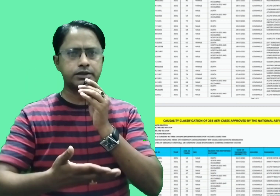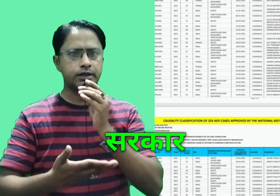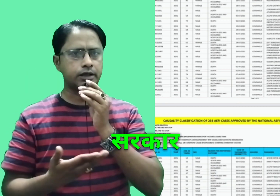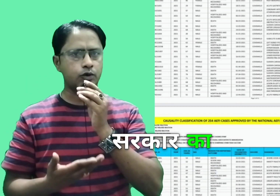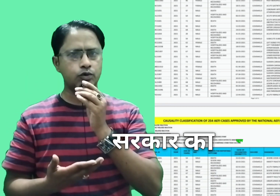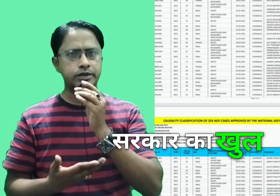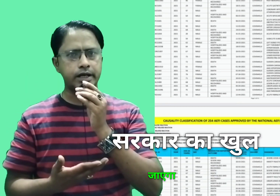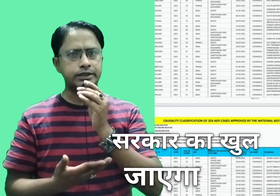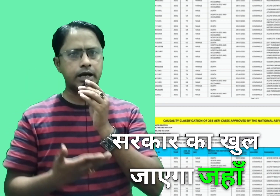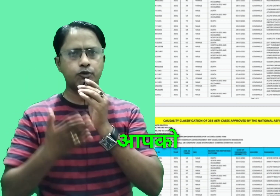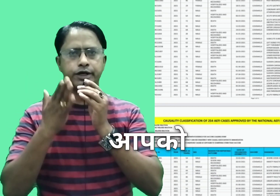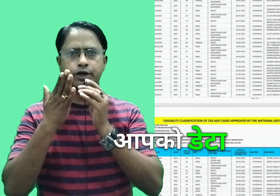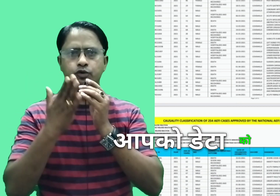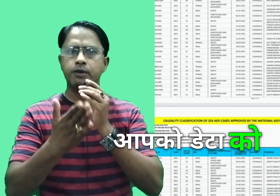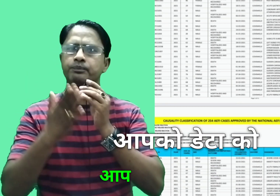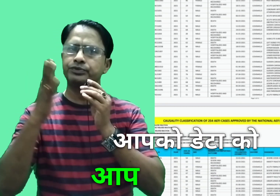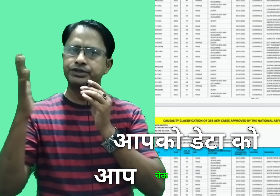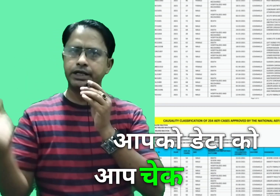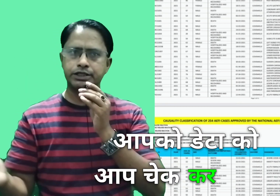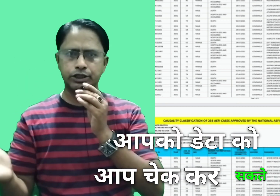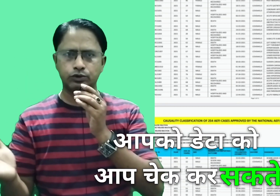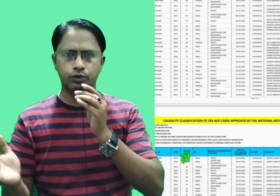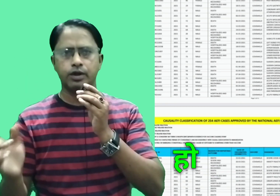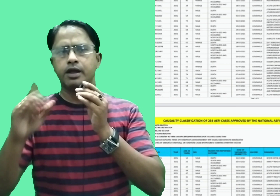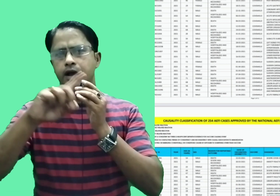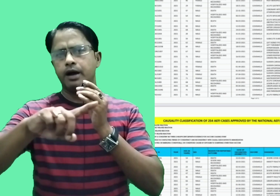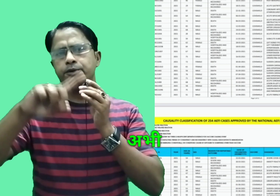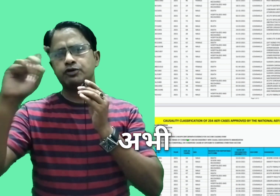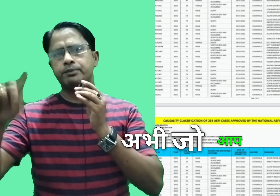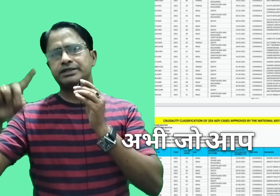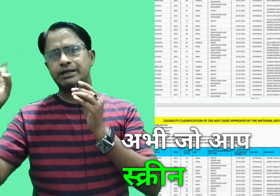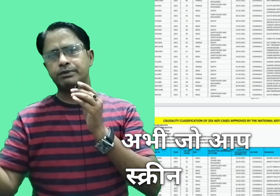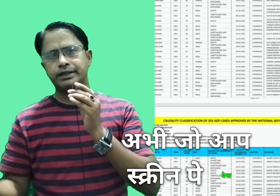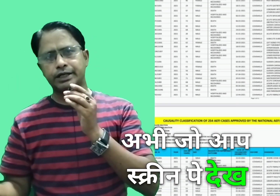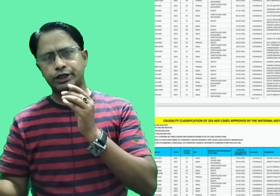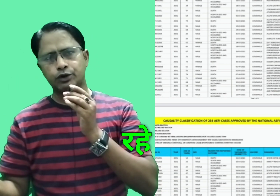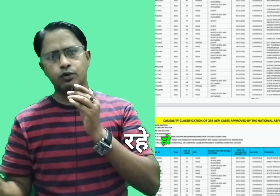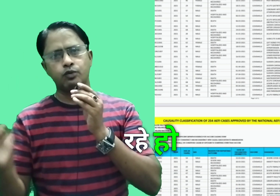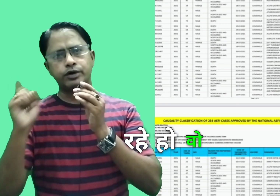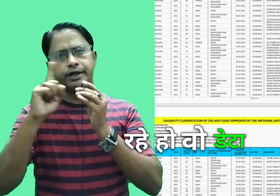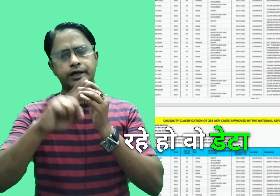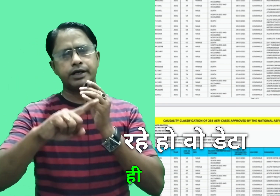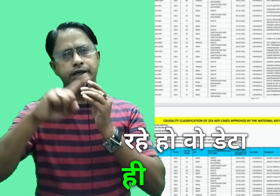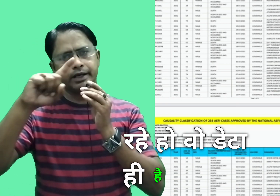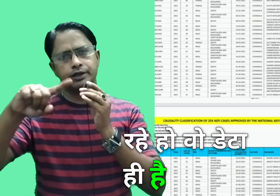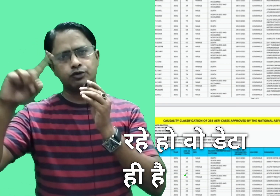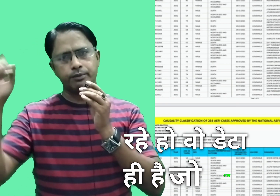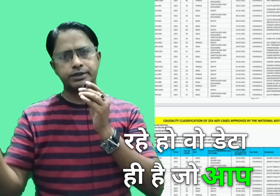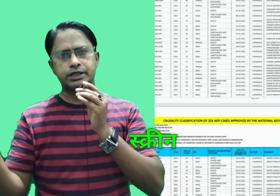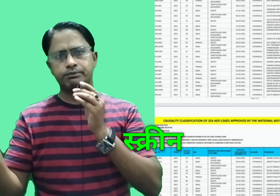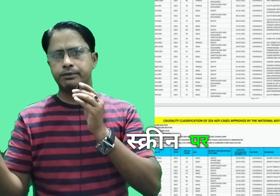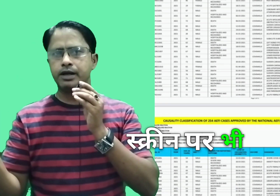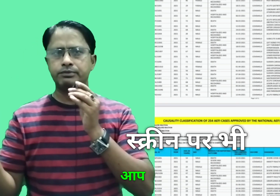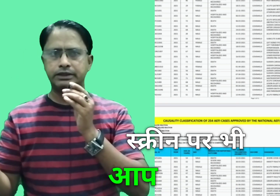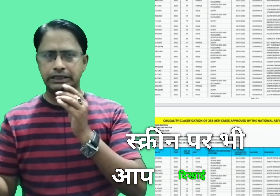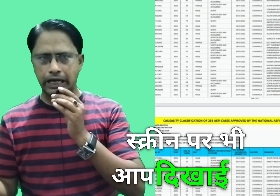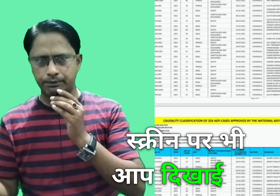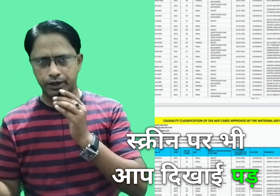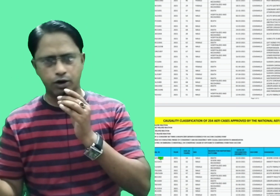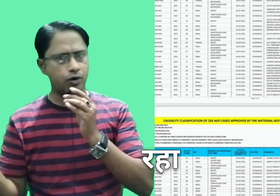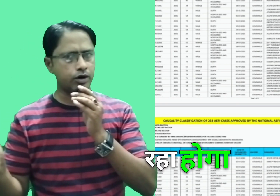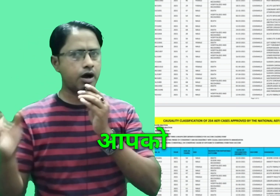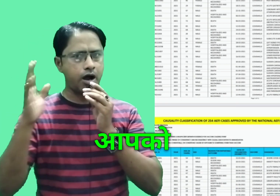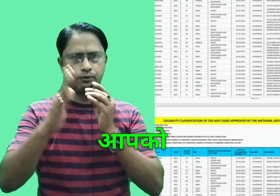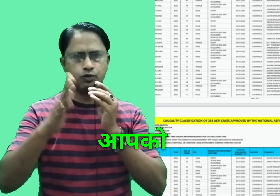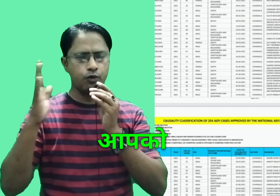ओपन भारत सरकार का खुल जाएगा जहाँ पर वो डेटा को आप चेक कर सकते हो। अभी जो आप स्क्रीन पे देख रहे हो वो डेटा ही है जो आप स्क्रीन पे अभी आप दिखाई